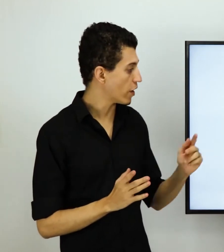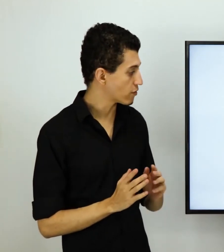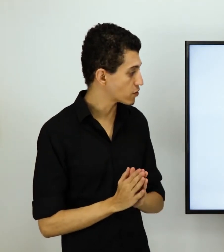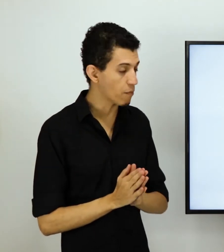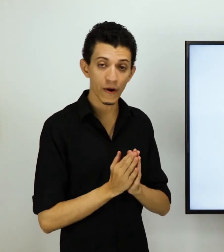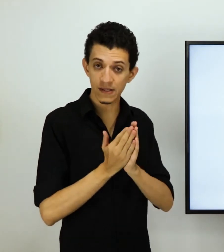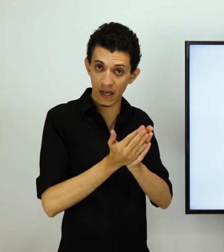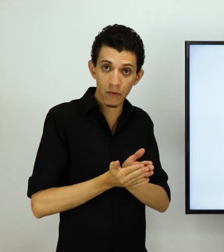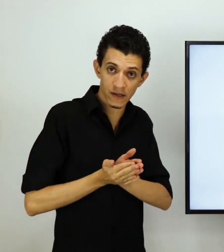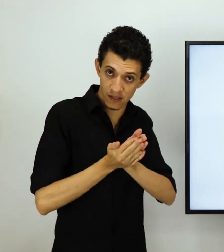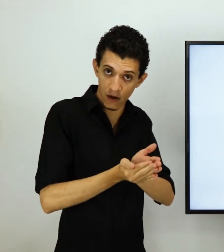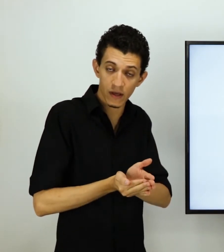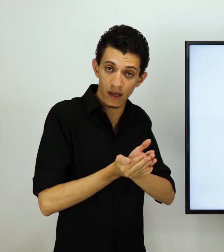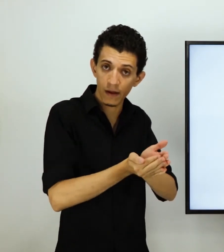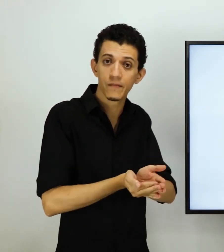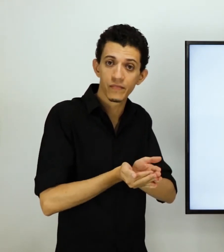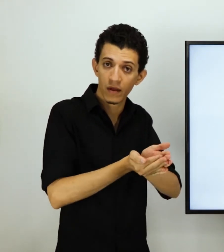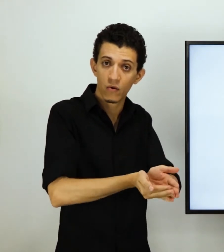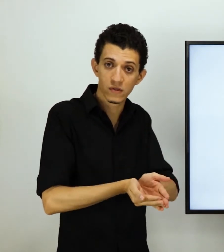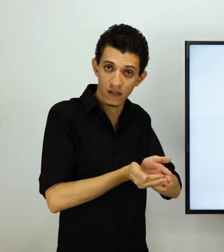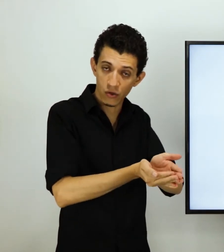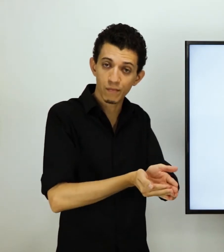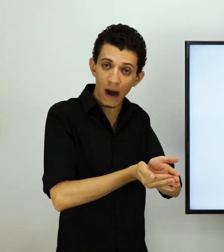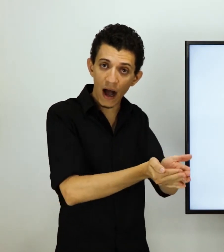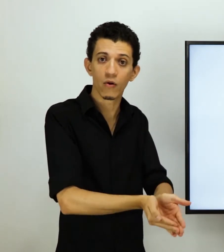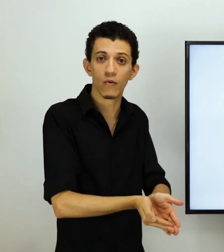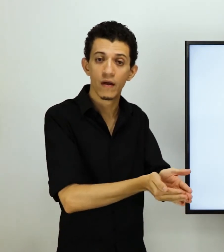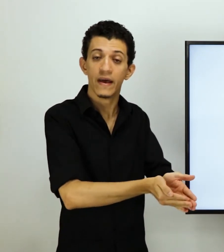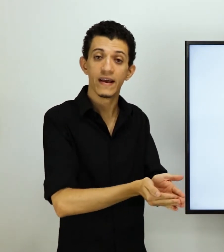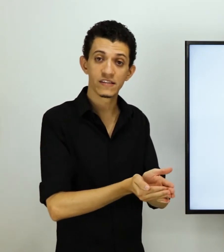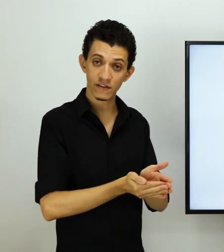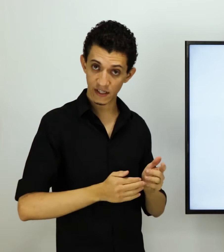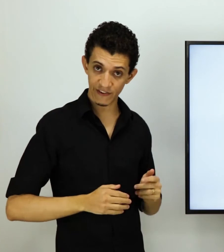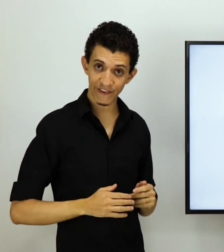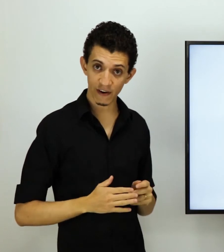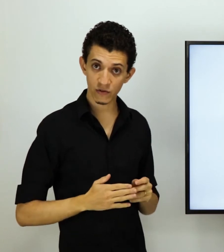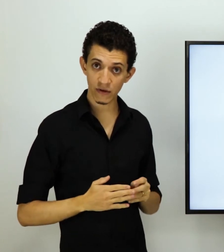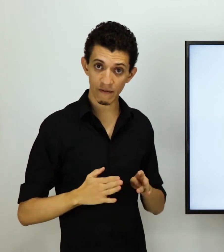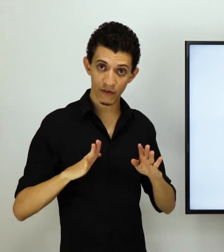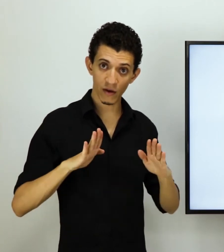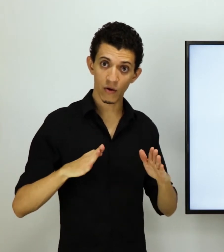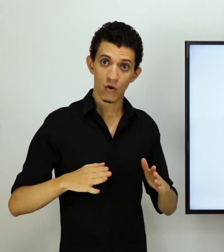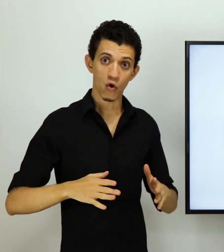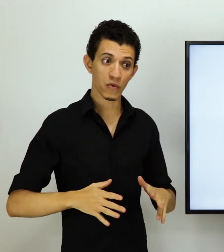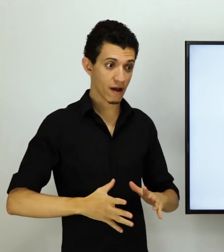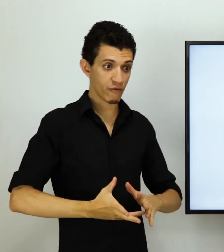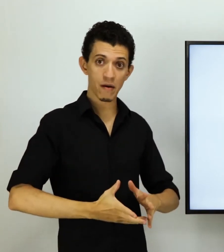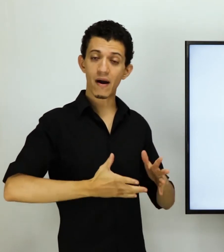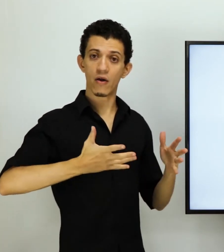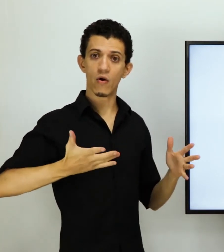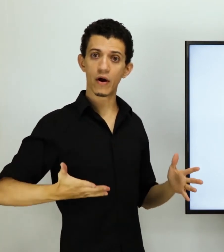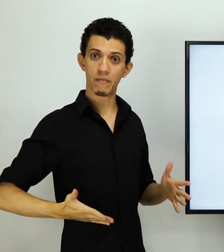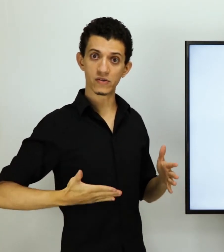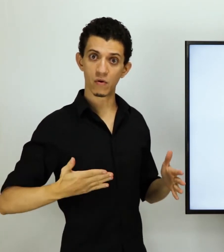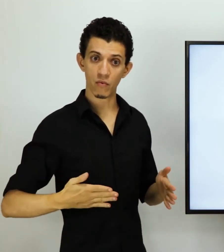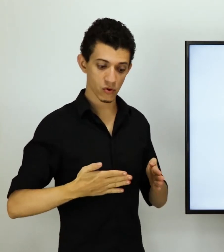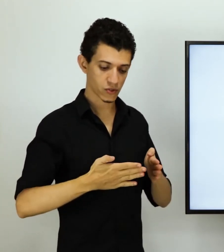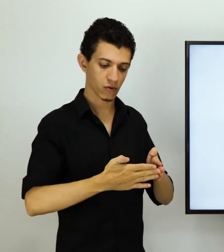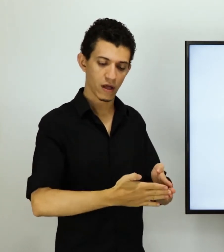icônicos, como por exemplo esse sinal aqui, o sinal de barco, e se você estiver falando de um navio, como o navio é maior e mais robusto,